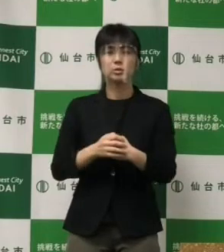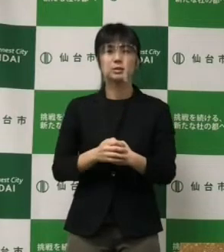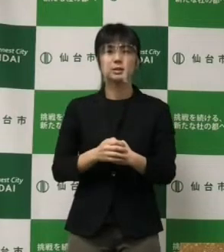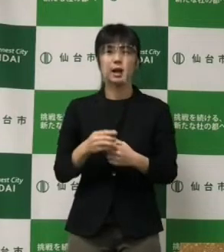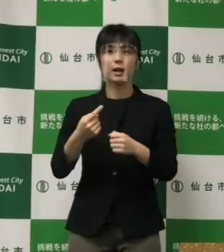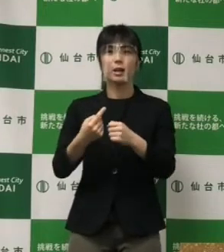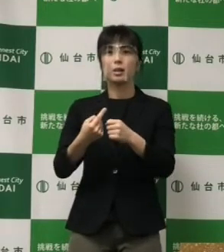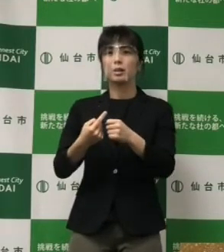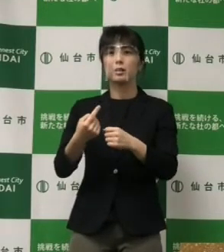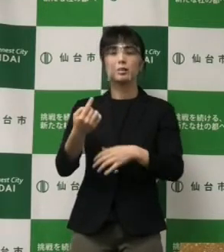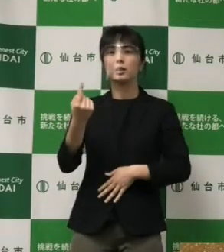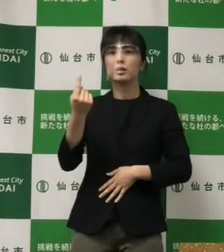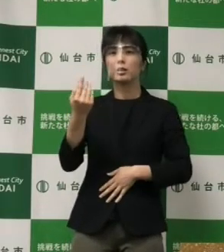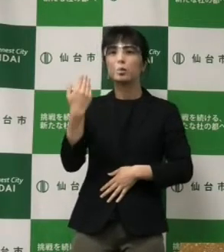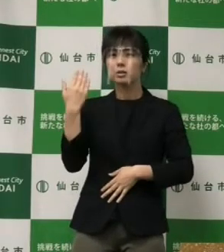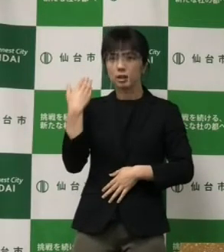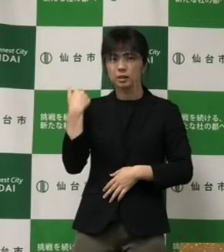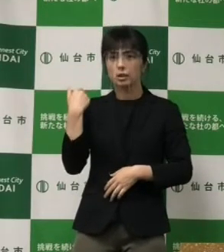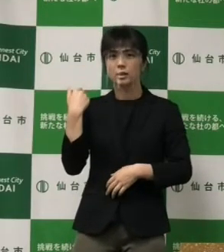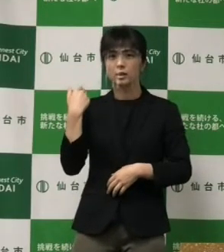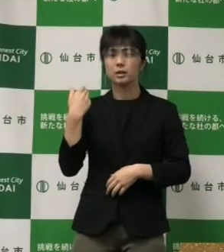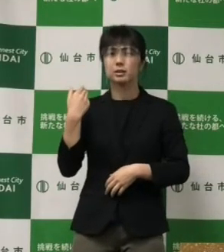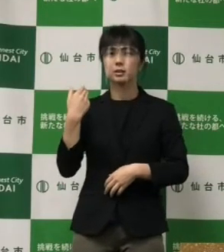日ですね、日銀総裁が、